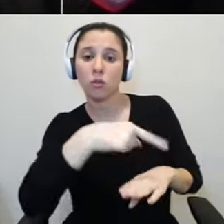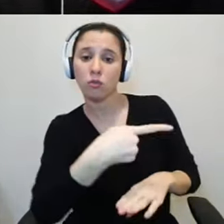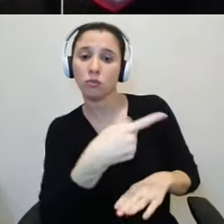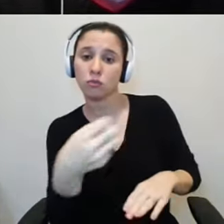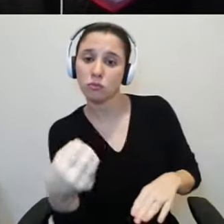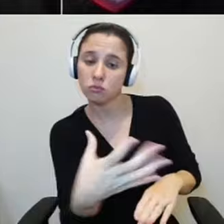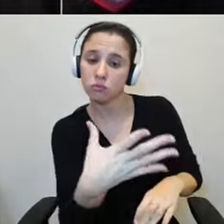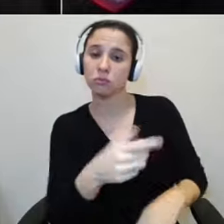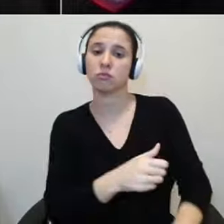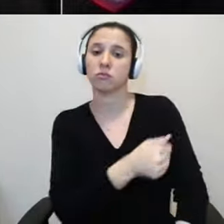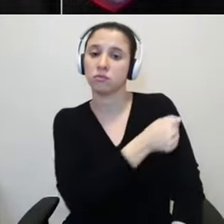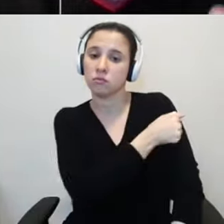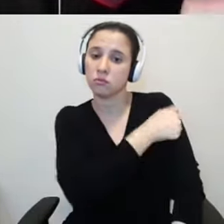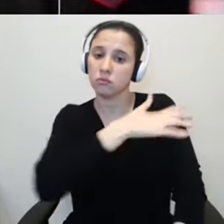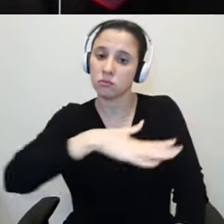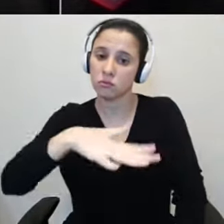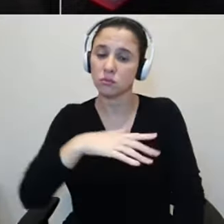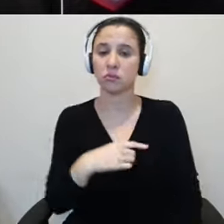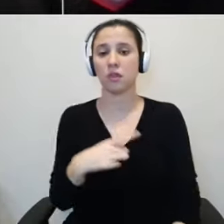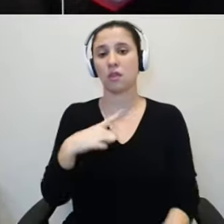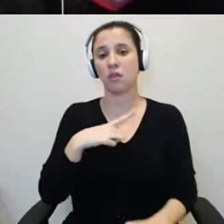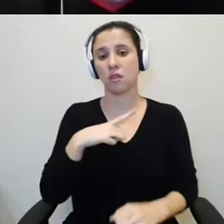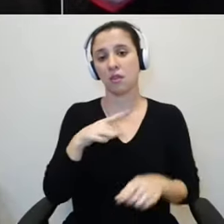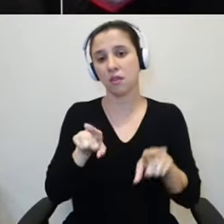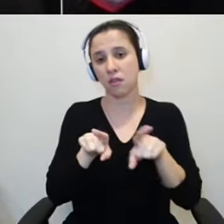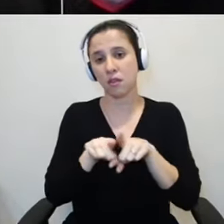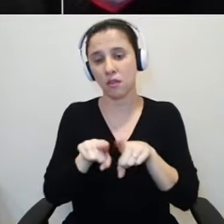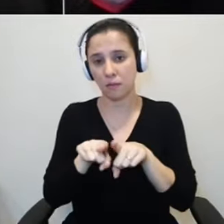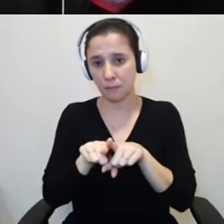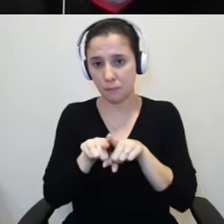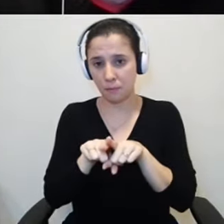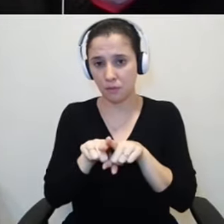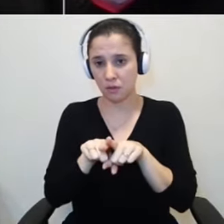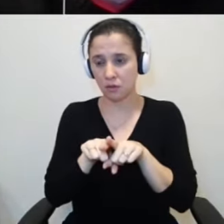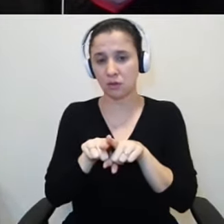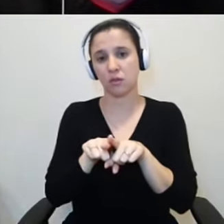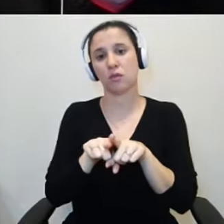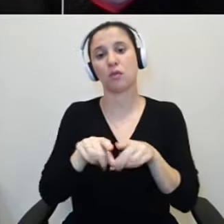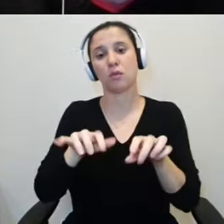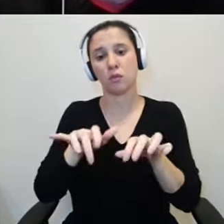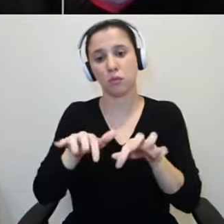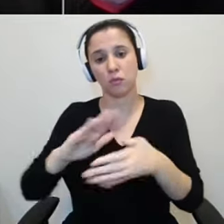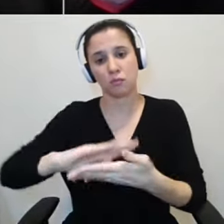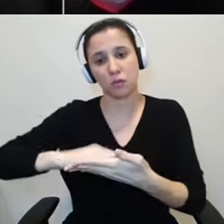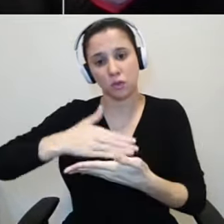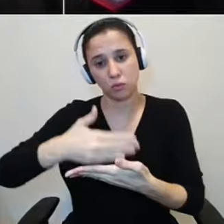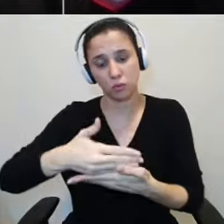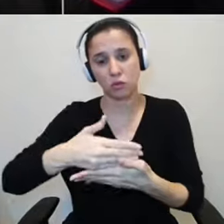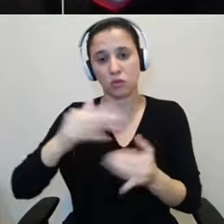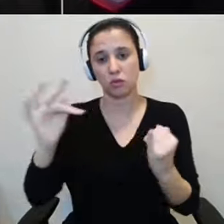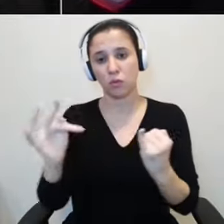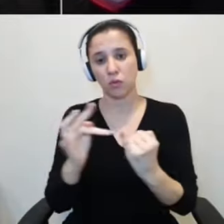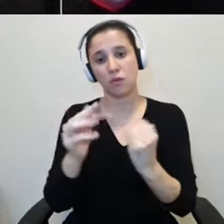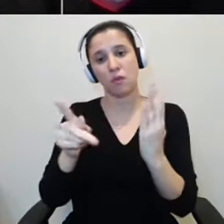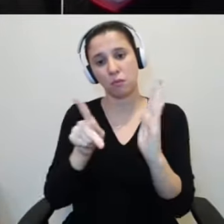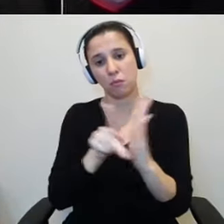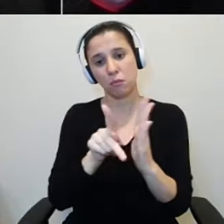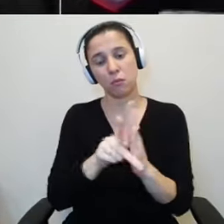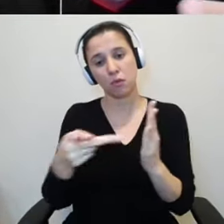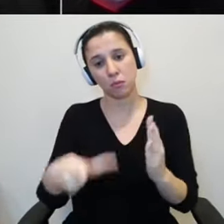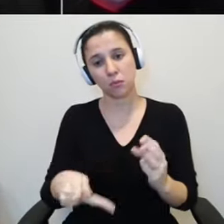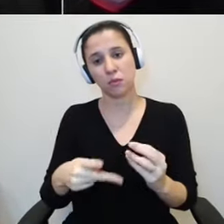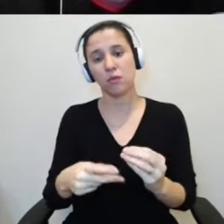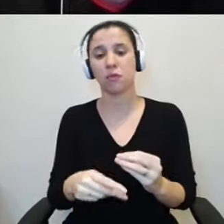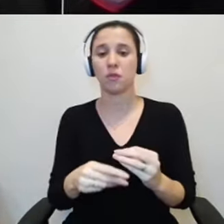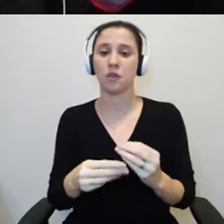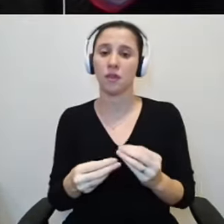fazendo, verificando a possibilidade de cessão de computadores do próprio Instituto Federal para aqueles alunos que não tiverem e também uma possibilidade